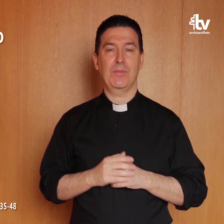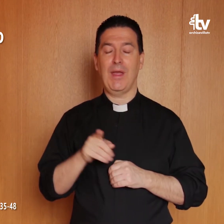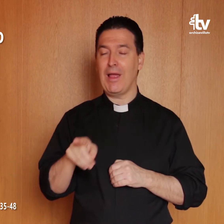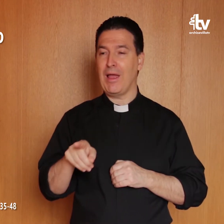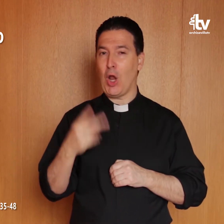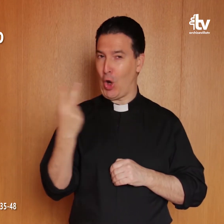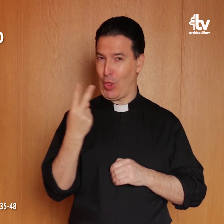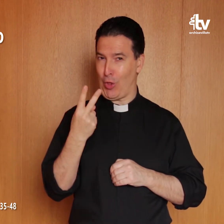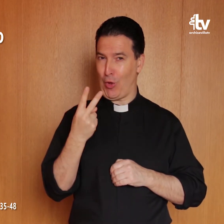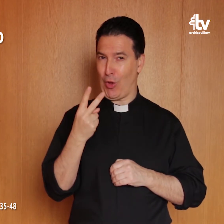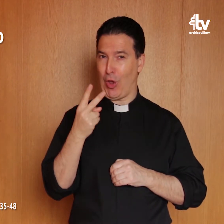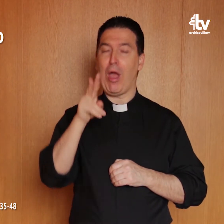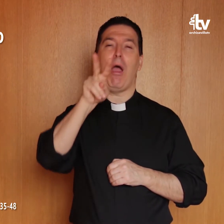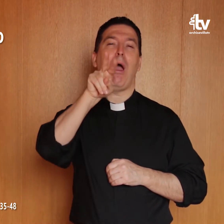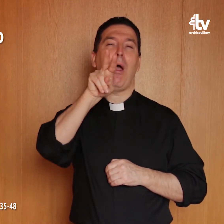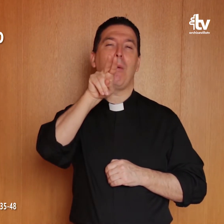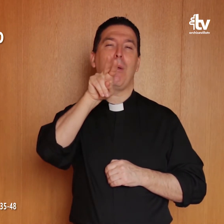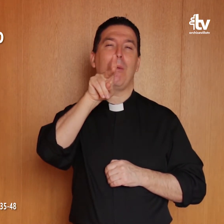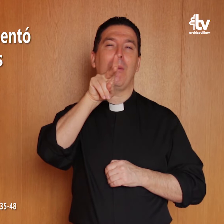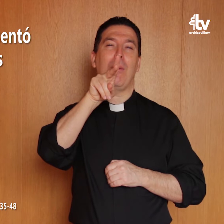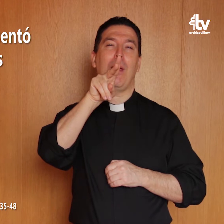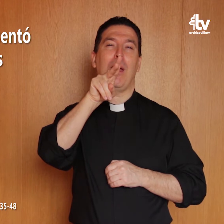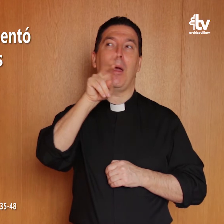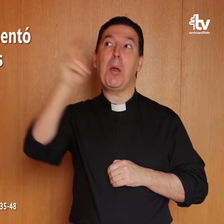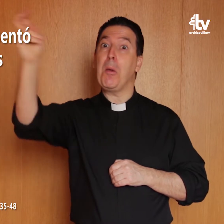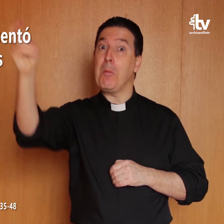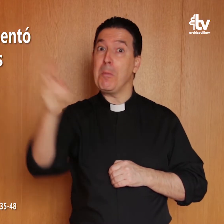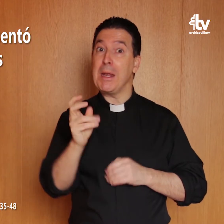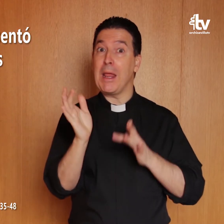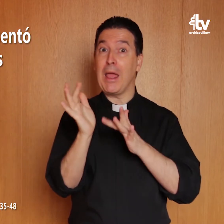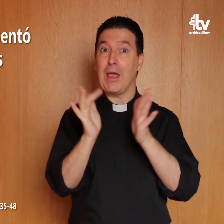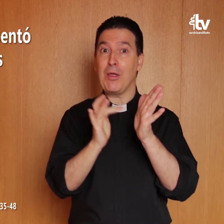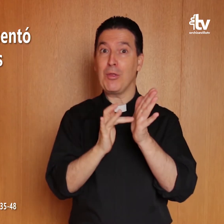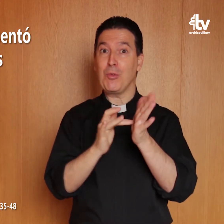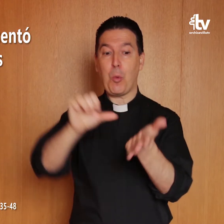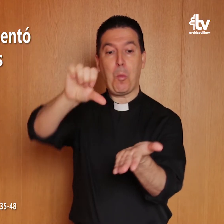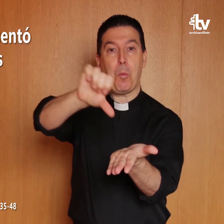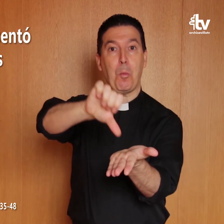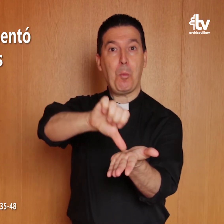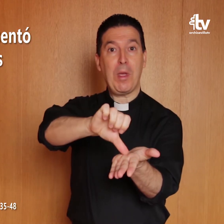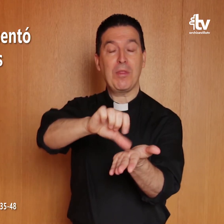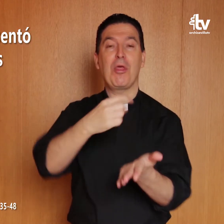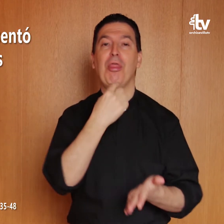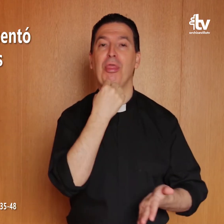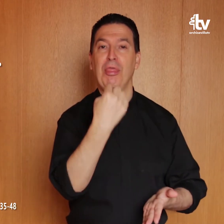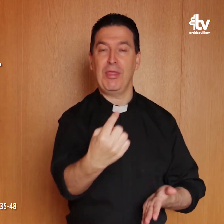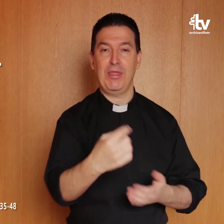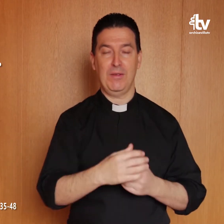Estaban hablando de estas cosas cuando él se presentó en medio de ellos y les dice